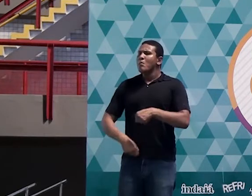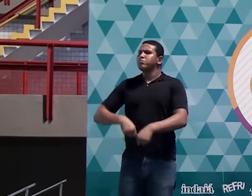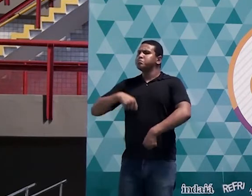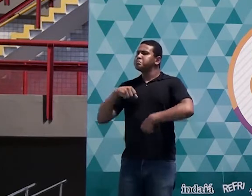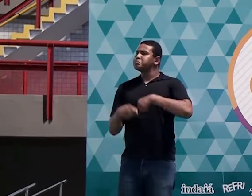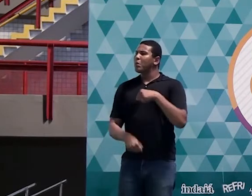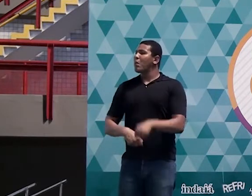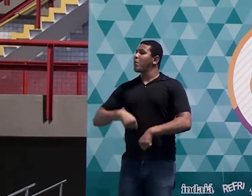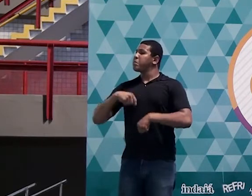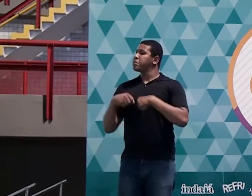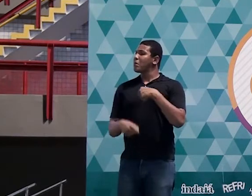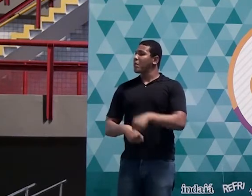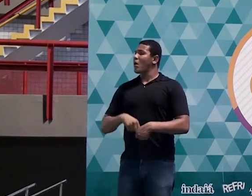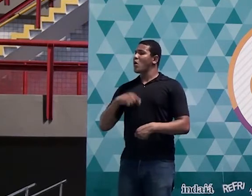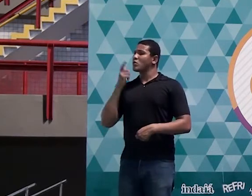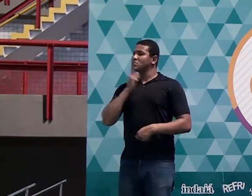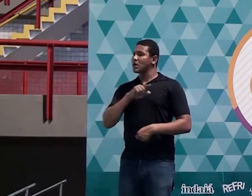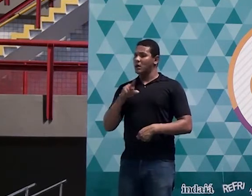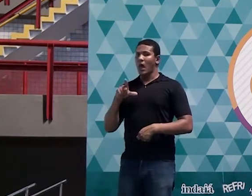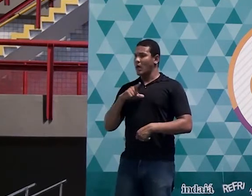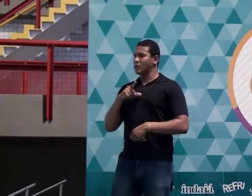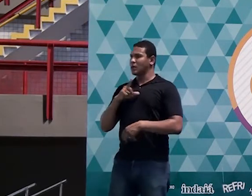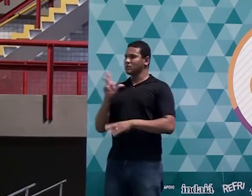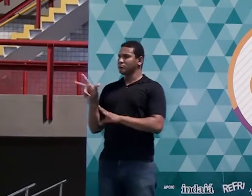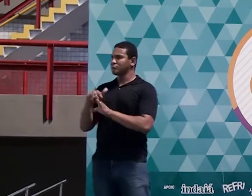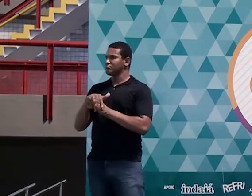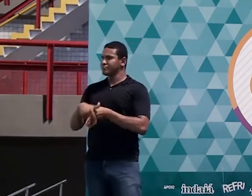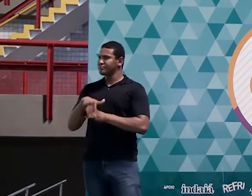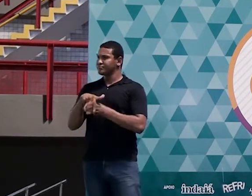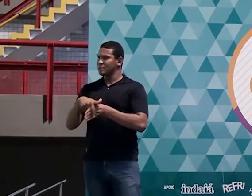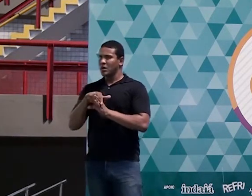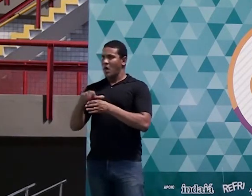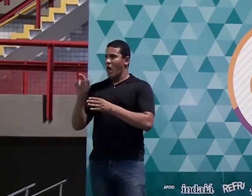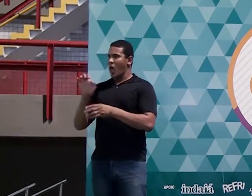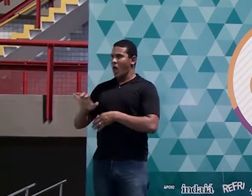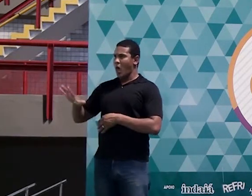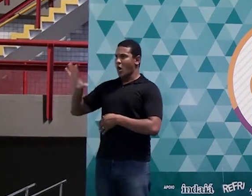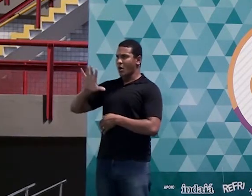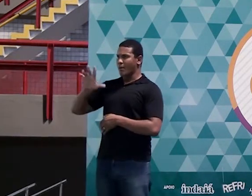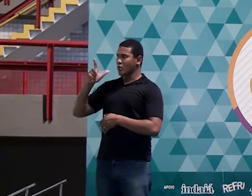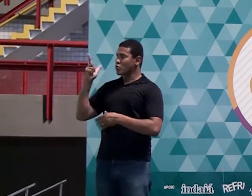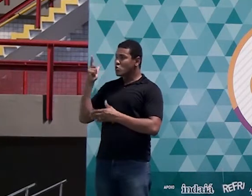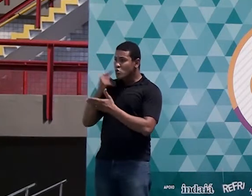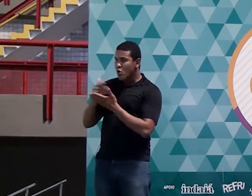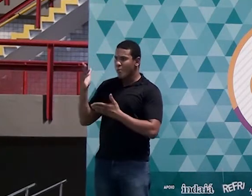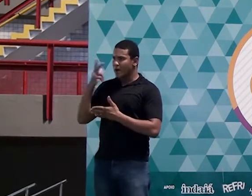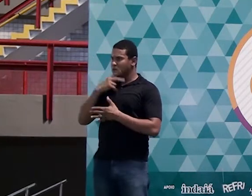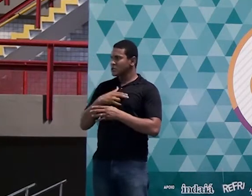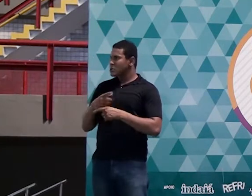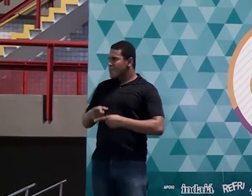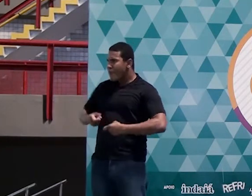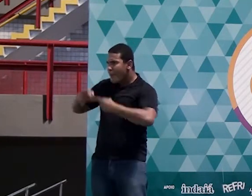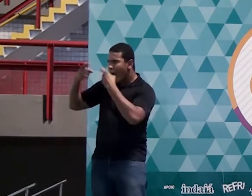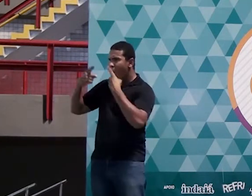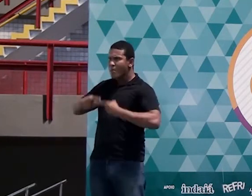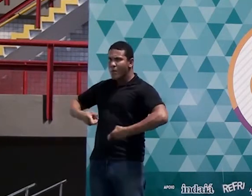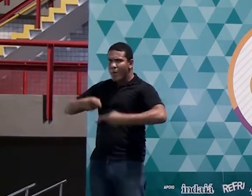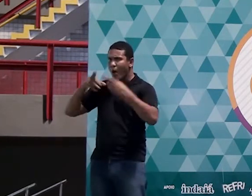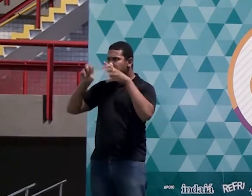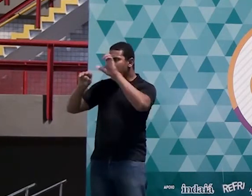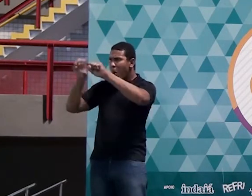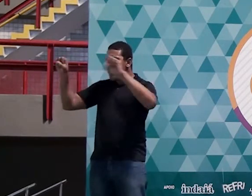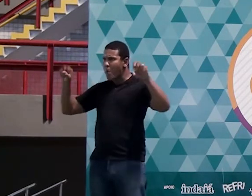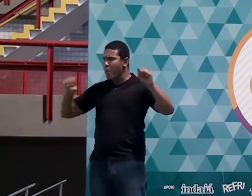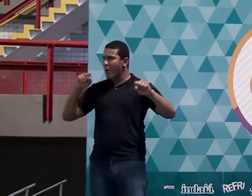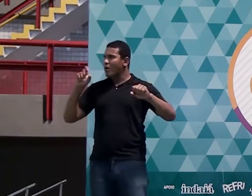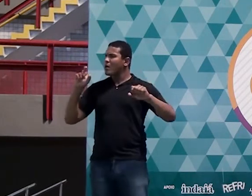feudos. A Europa vai começar a entrar em guerra, tá bom? Procurando mais terra. A guerra mais antiga da humanidade. Guerra